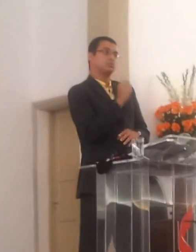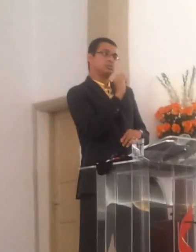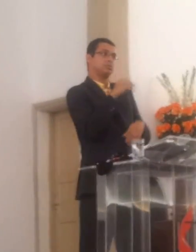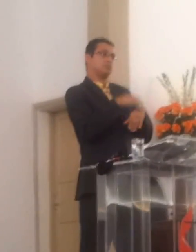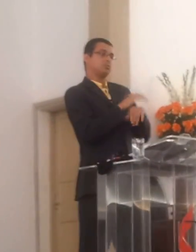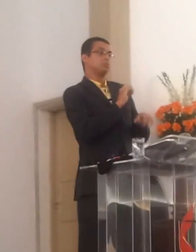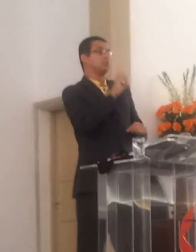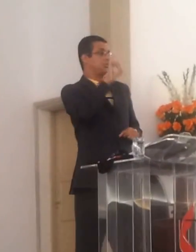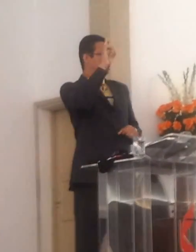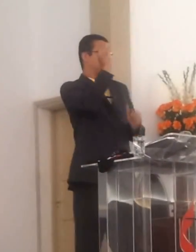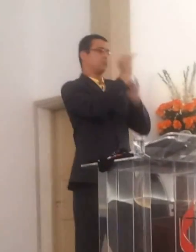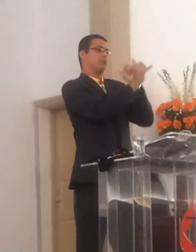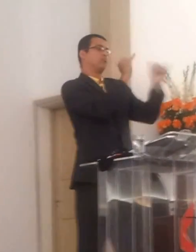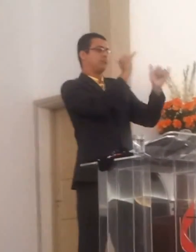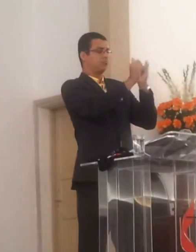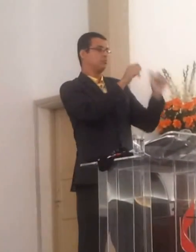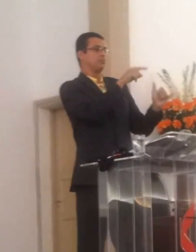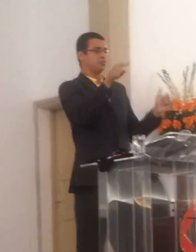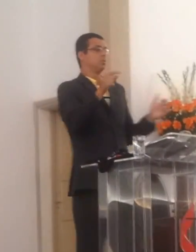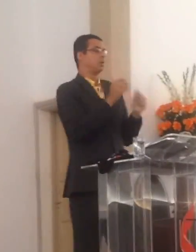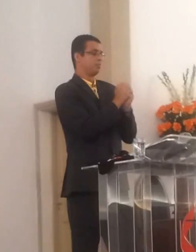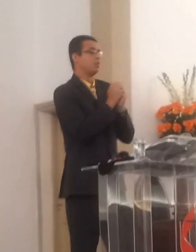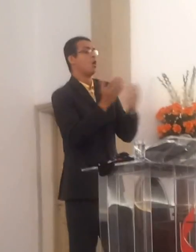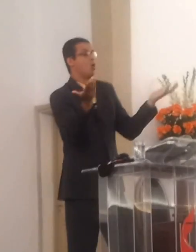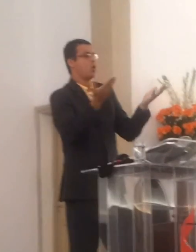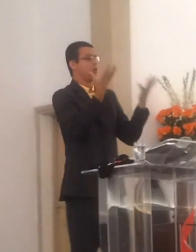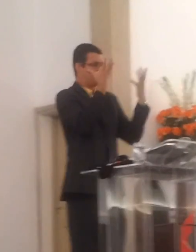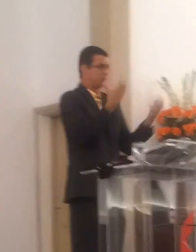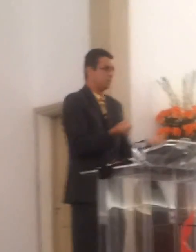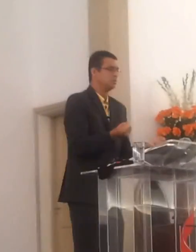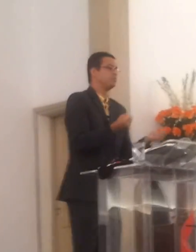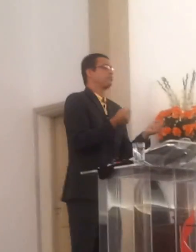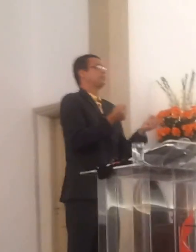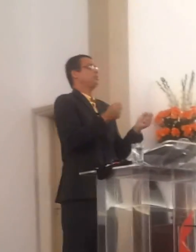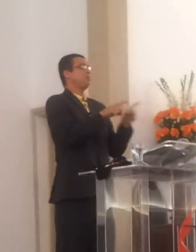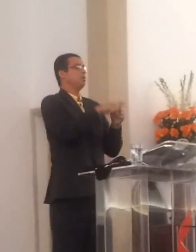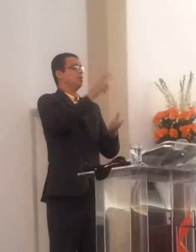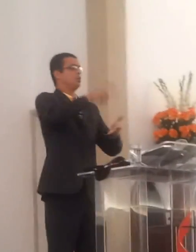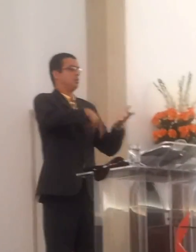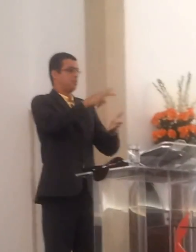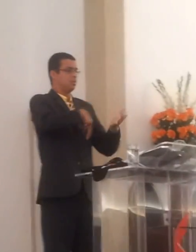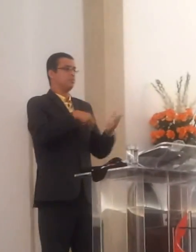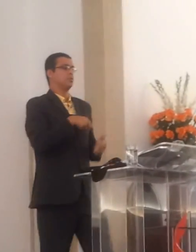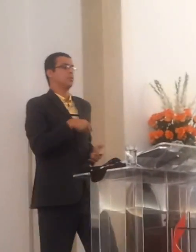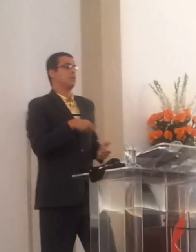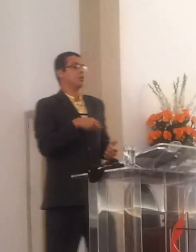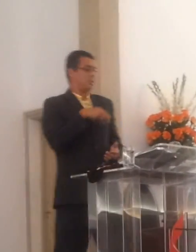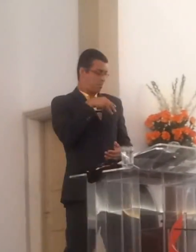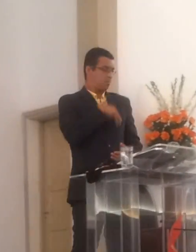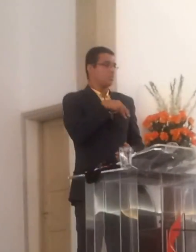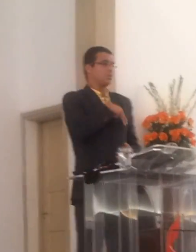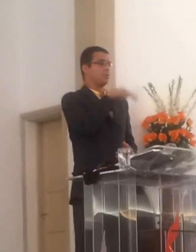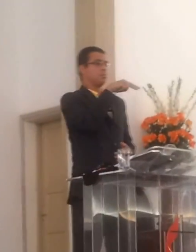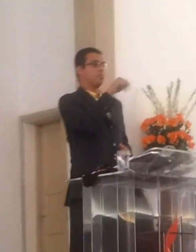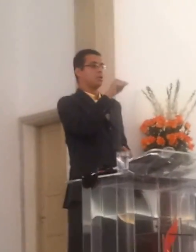algumas coisas, falando do que Deus tem feito, falar o seu coração, mas agora de manhã, né, eu quero ler a palavra de Deus em